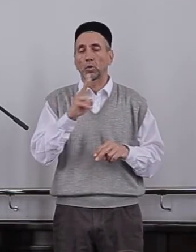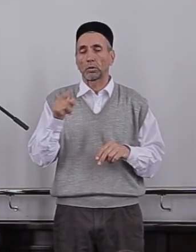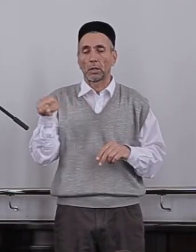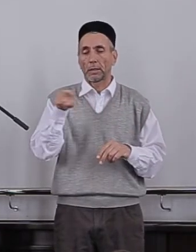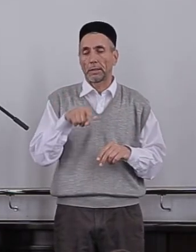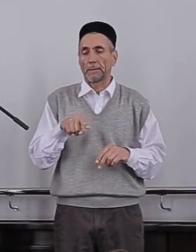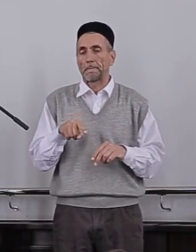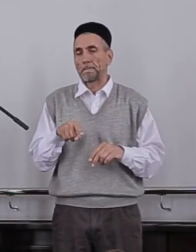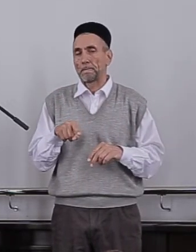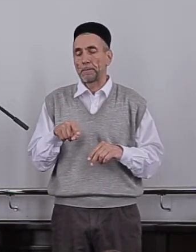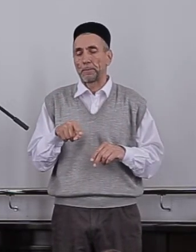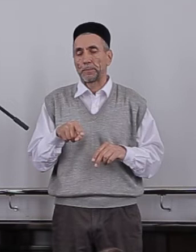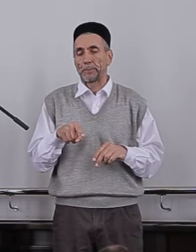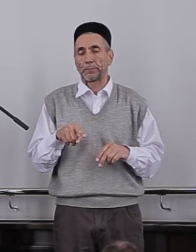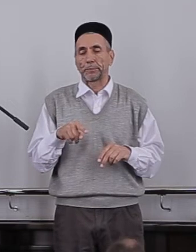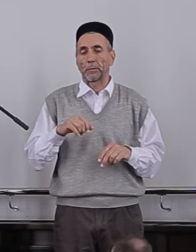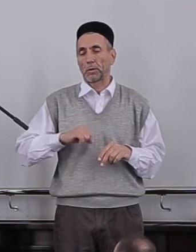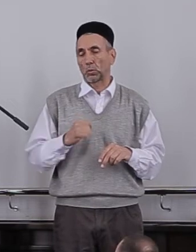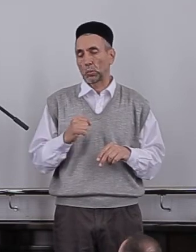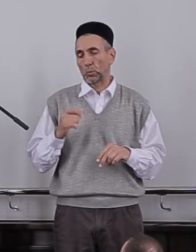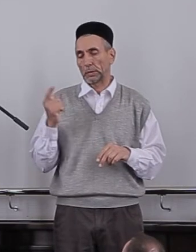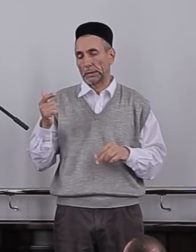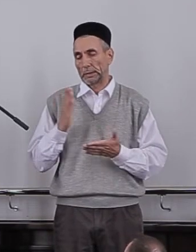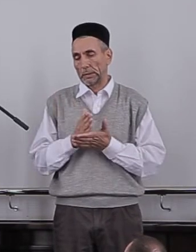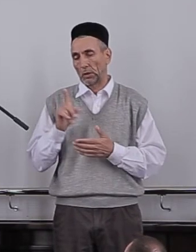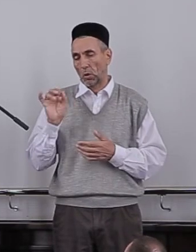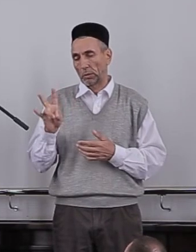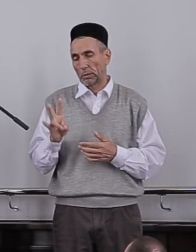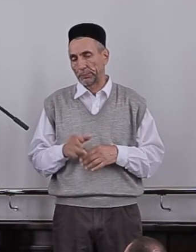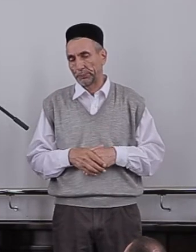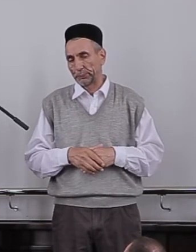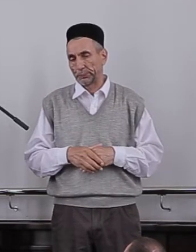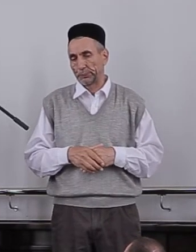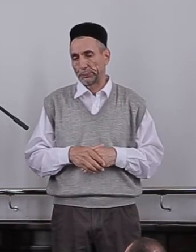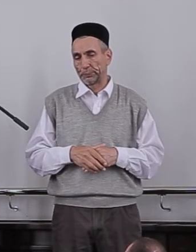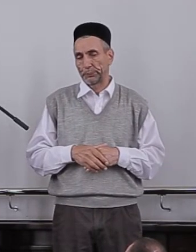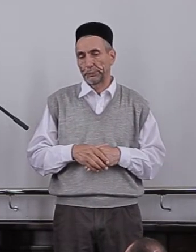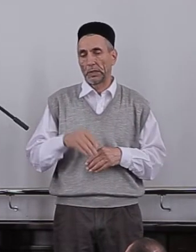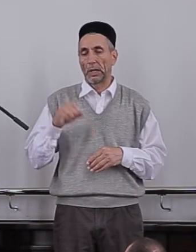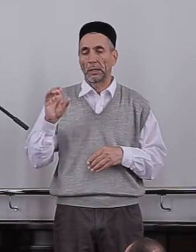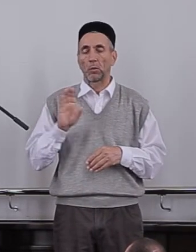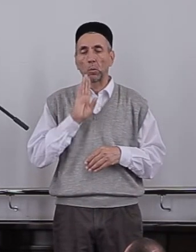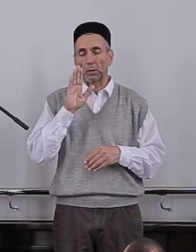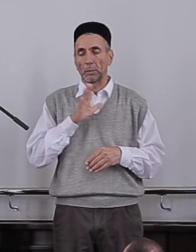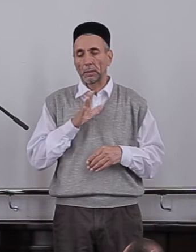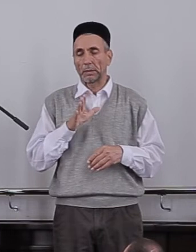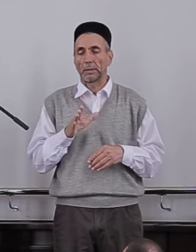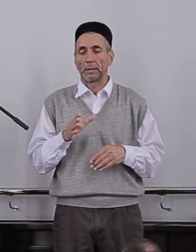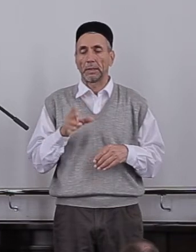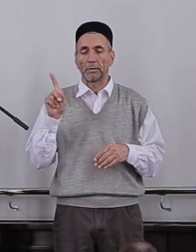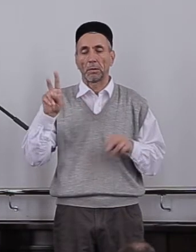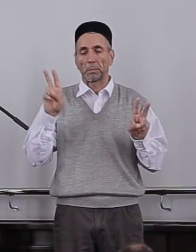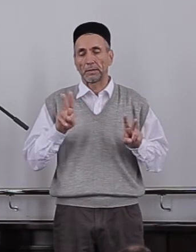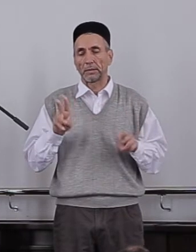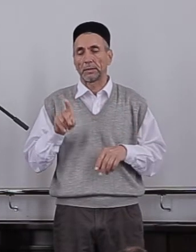қайырларымыз, бір достым бар, қардашым бар. Ол енді, сәфәрге шыққан едік. Аның шұңды